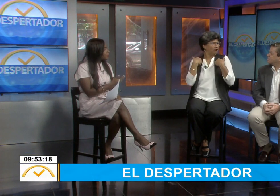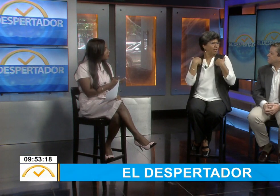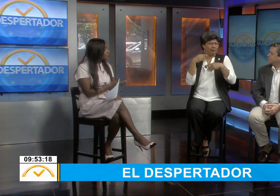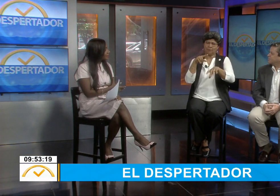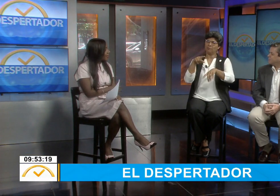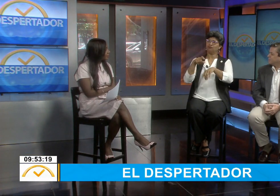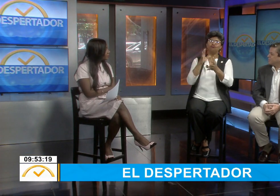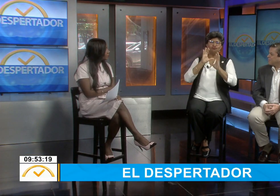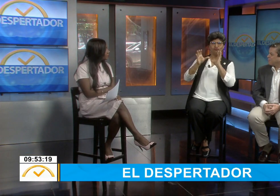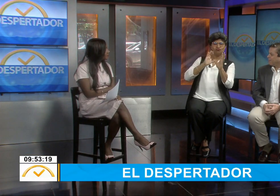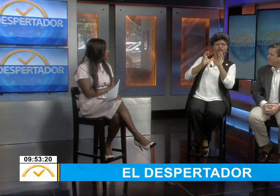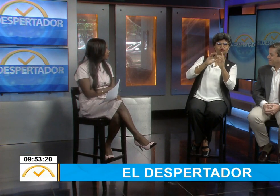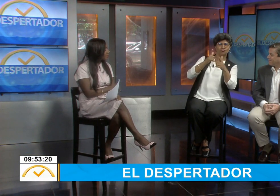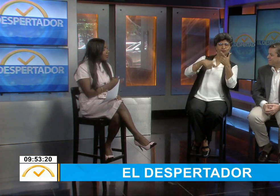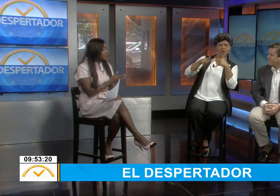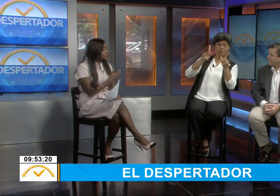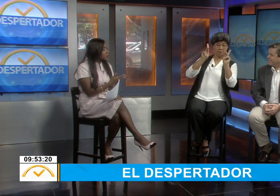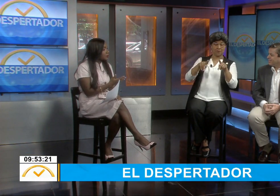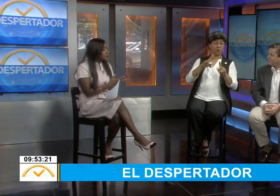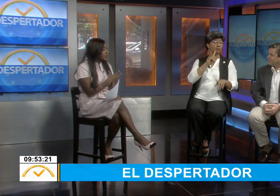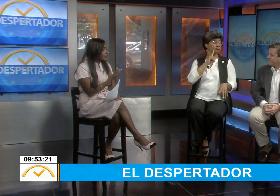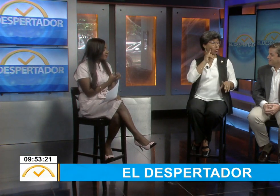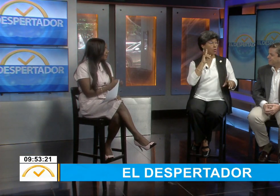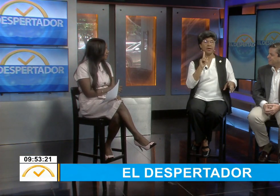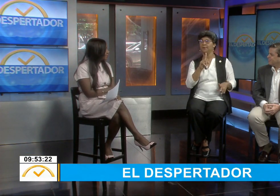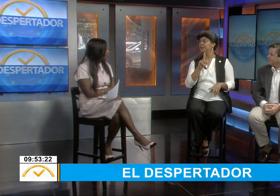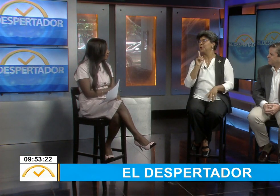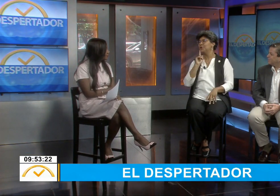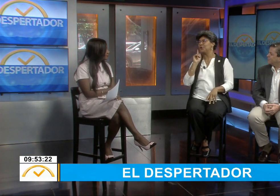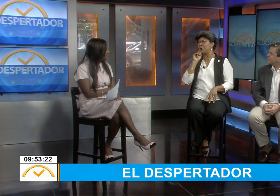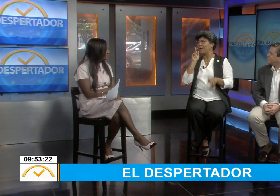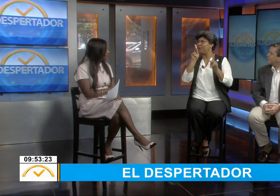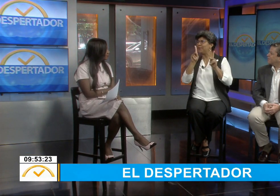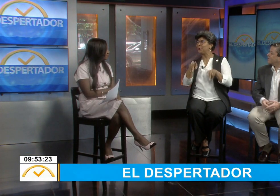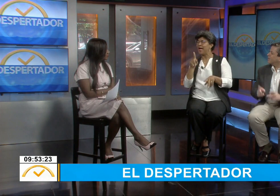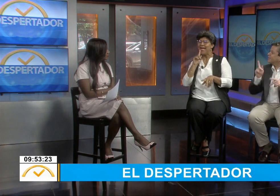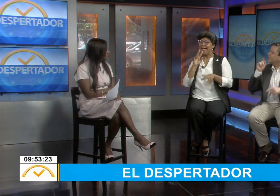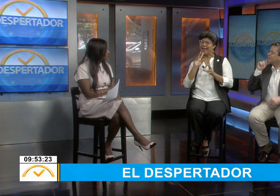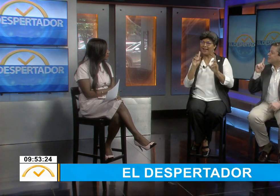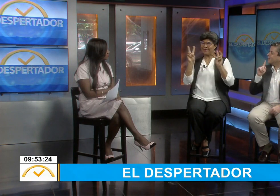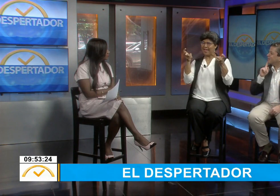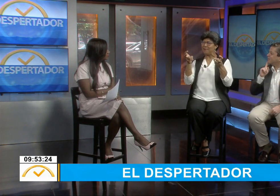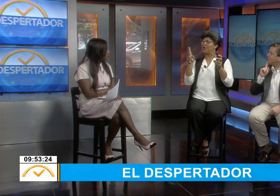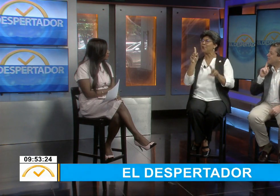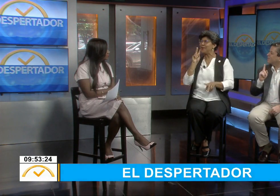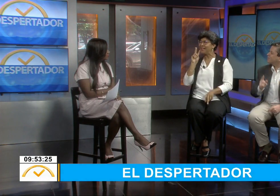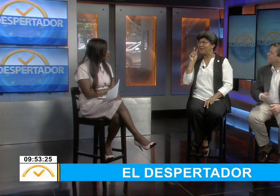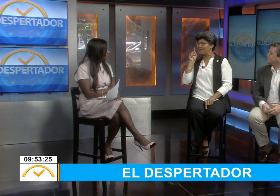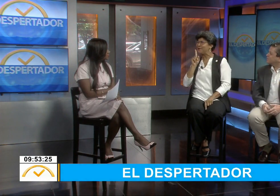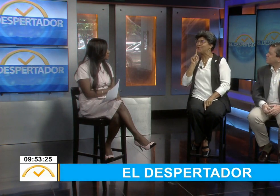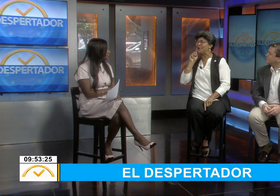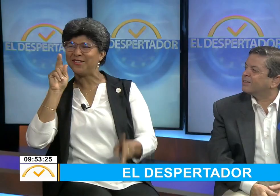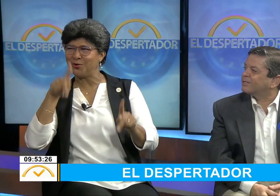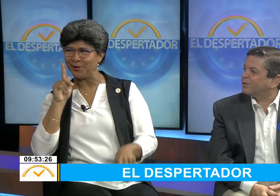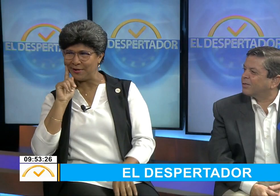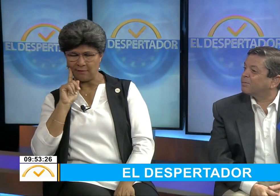comunicarnos con una persona sorda o muda a través de las señas. Sorda, persona, el término correcto es persona sorda. Sorda.